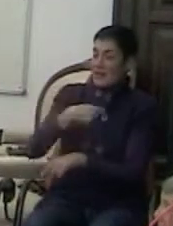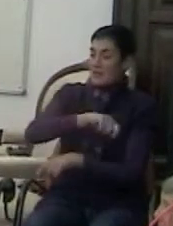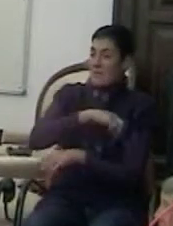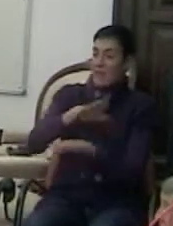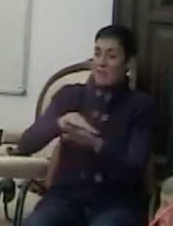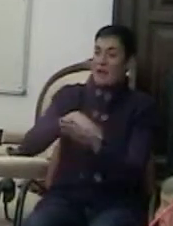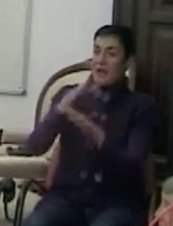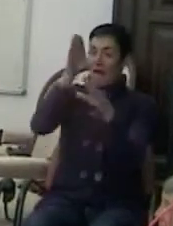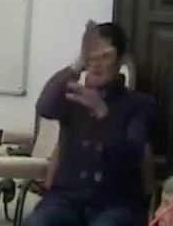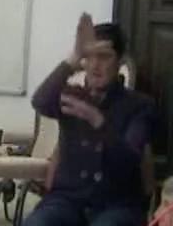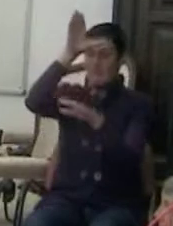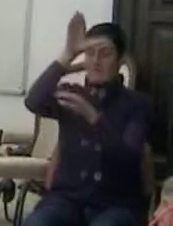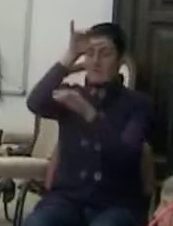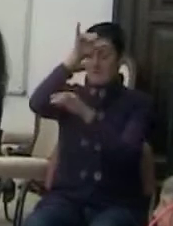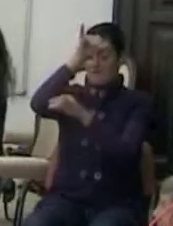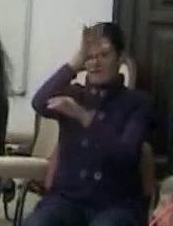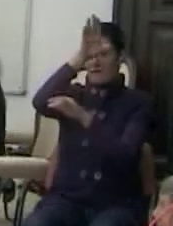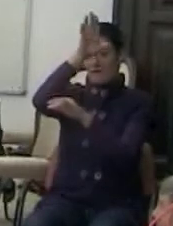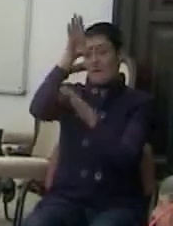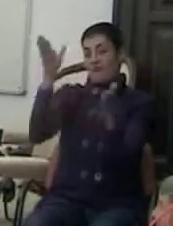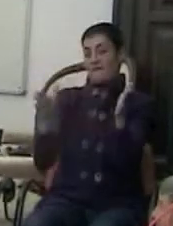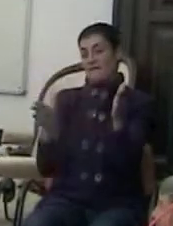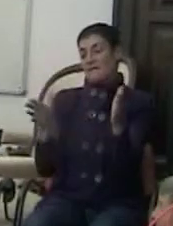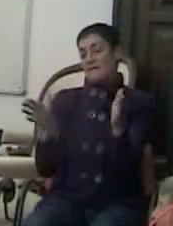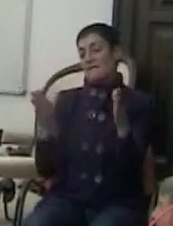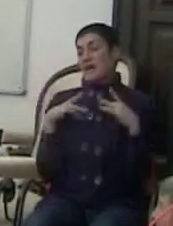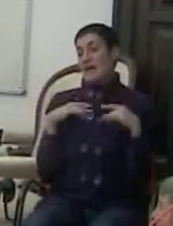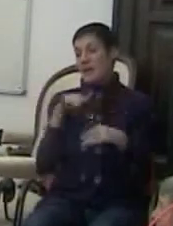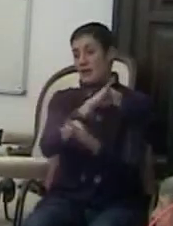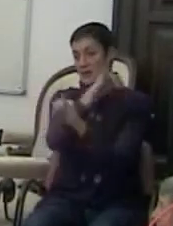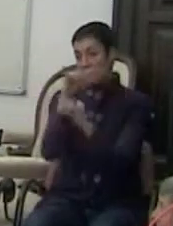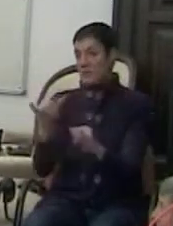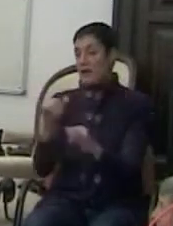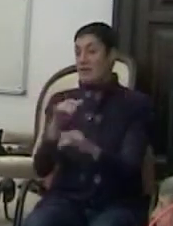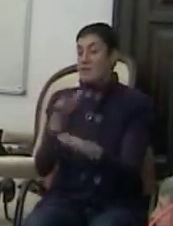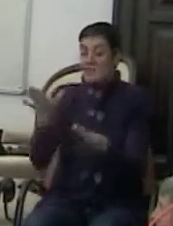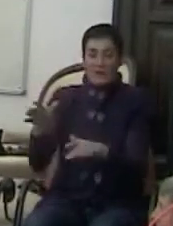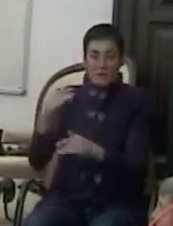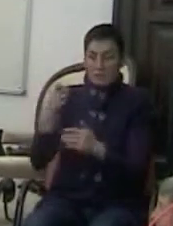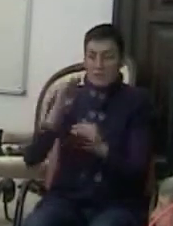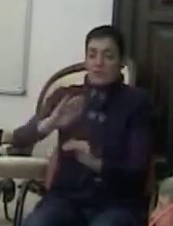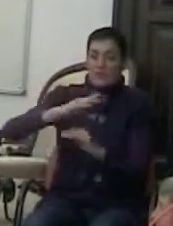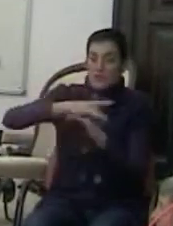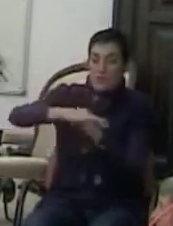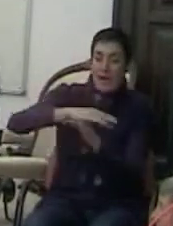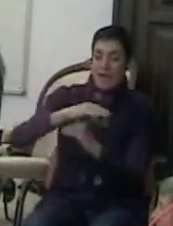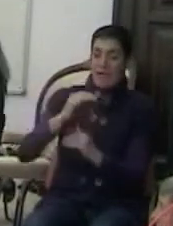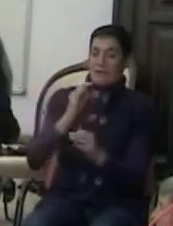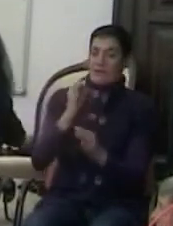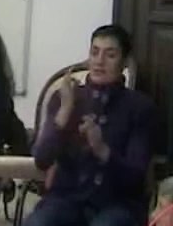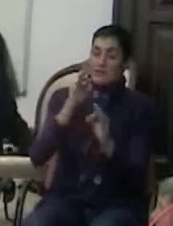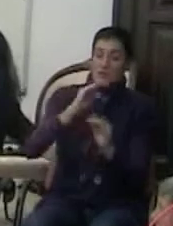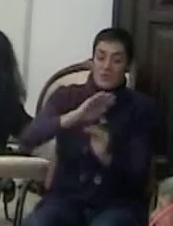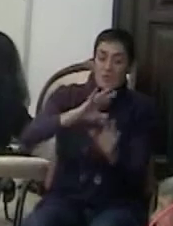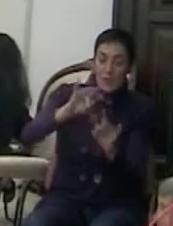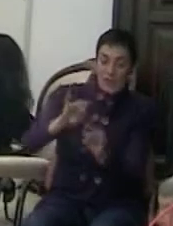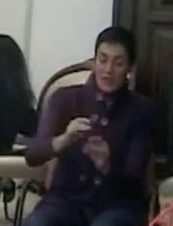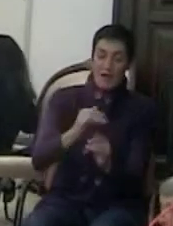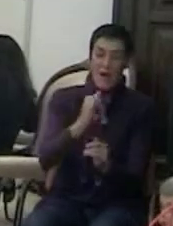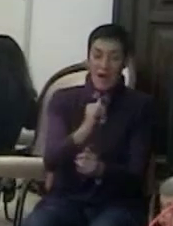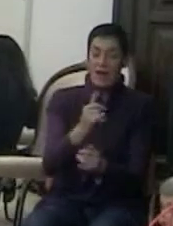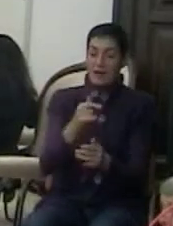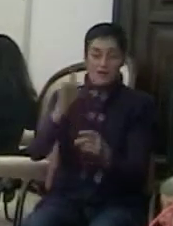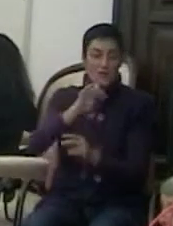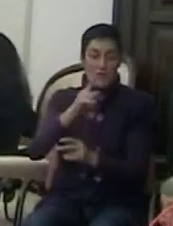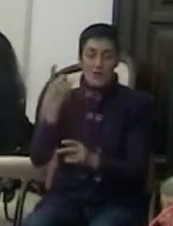niñas saharauis tenían que estar en sus playas, en su Sahara, en su tierra, y no, no estar dependiendo de